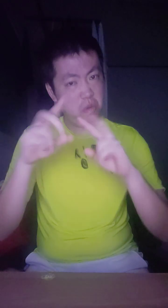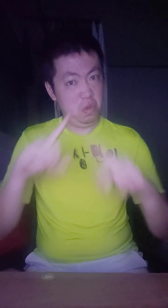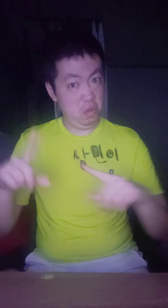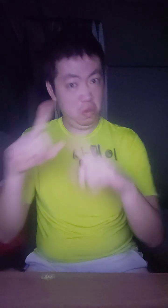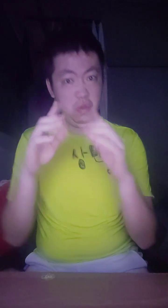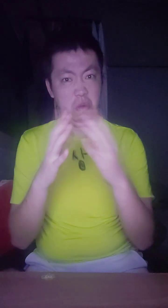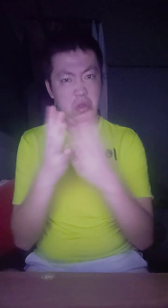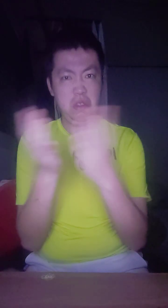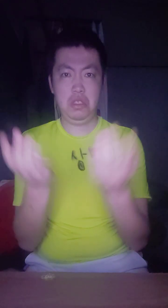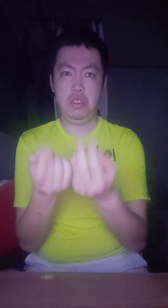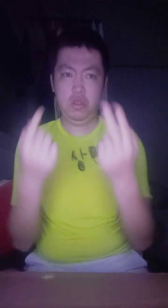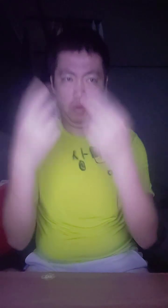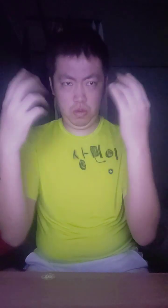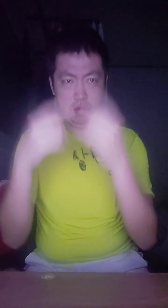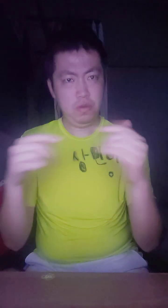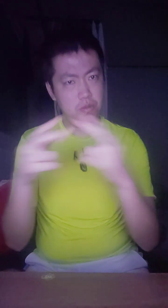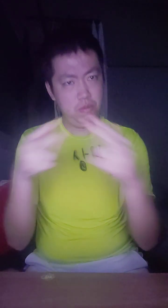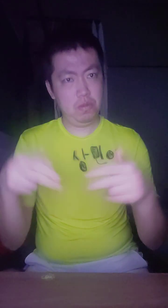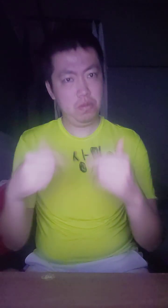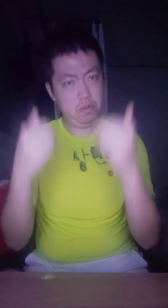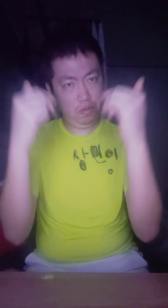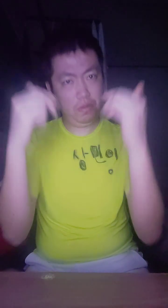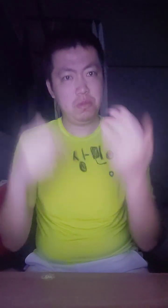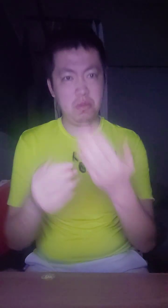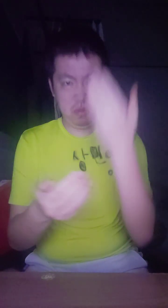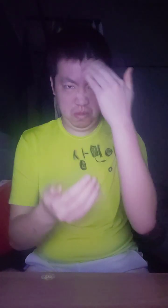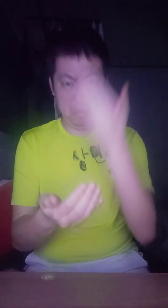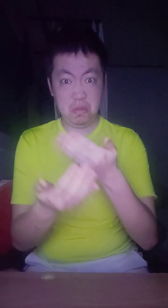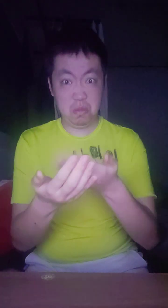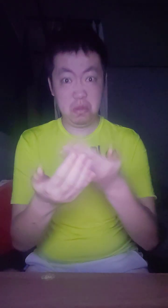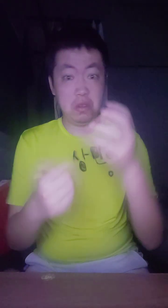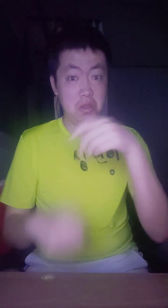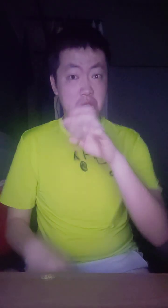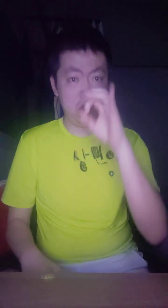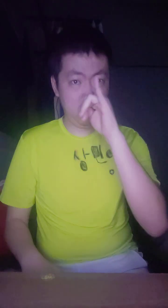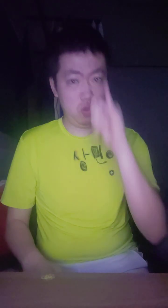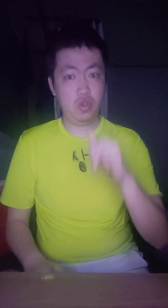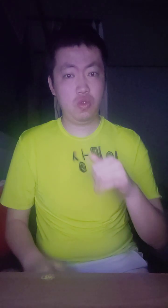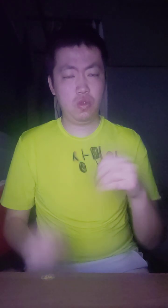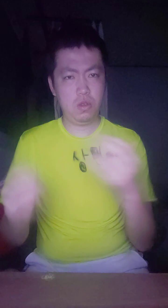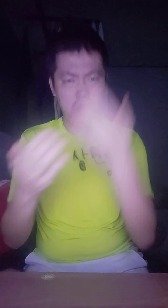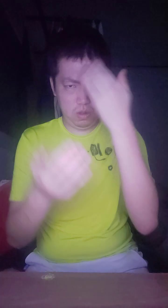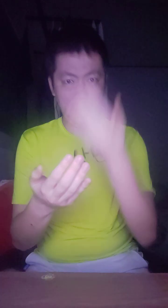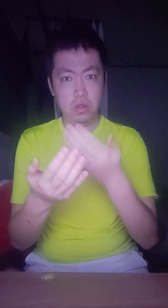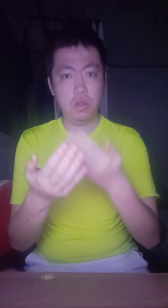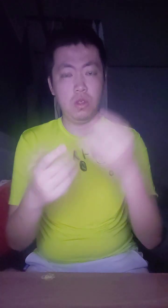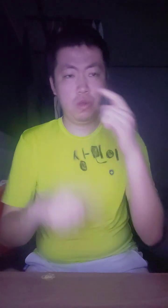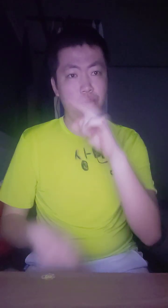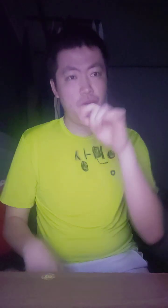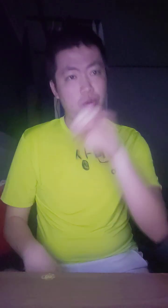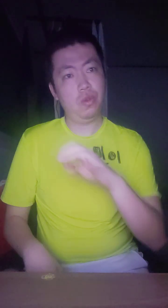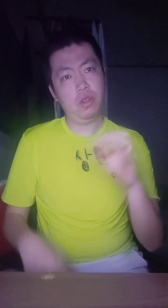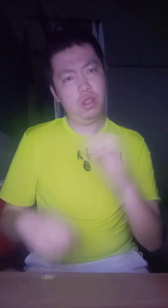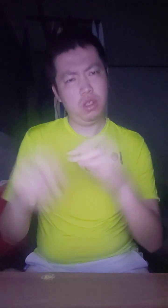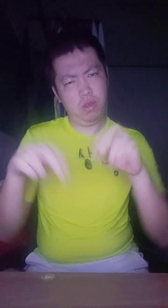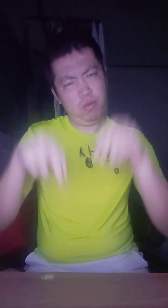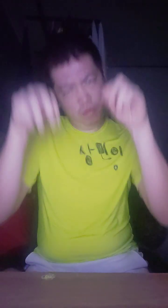되면 특히 여름철에 전력 사용량이 증가할 때 열이 발생될 수가 있고요. 그 열이 발생된다고 그러면 전체 정전으로 이루어질